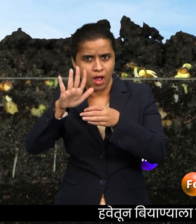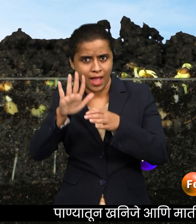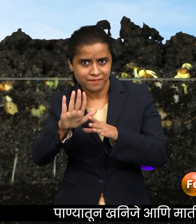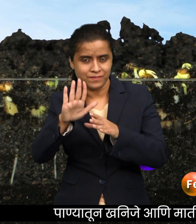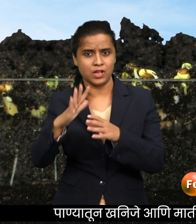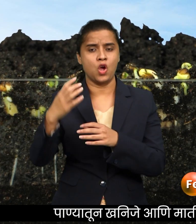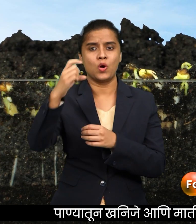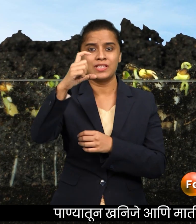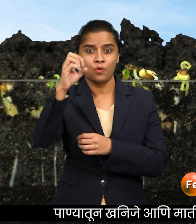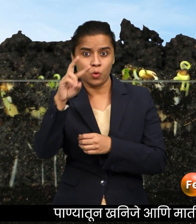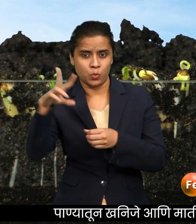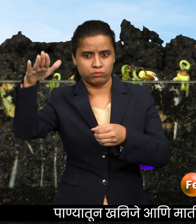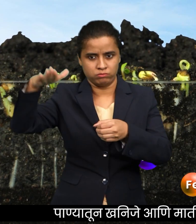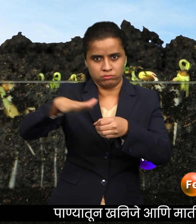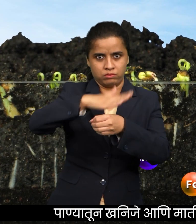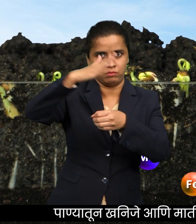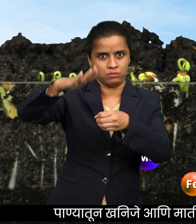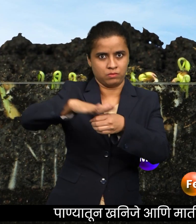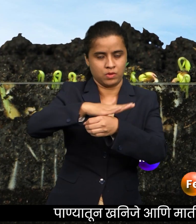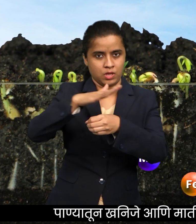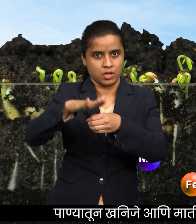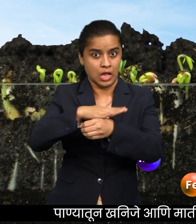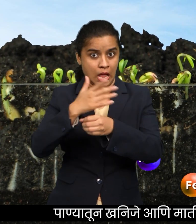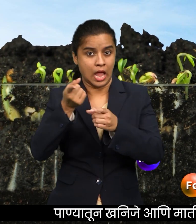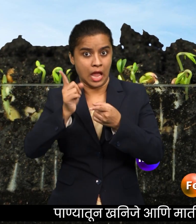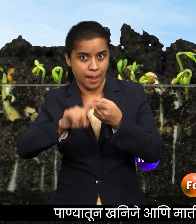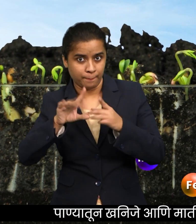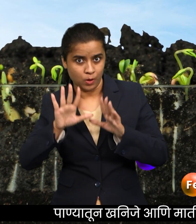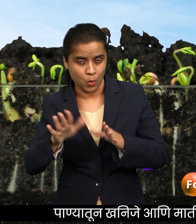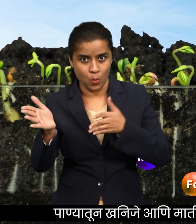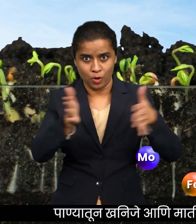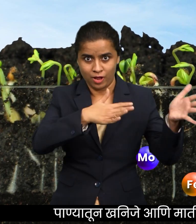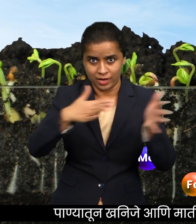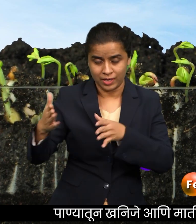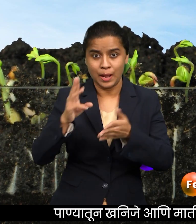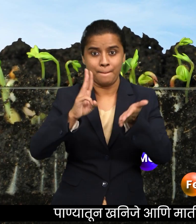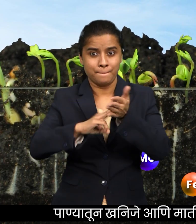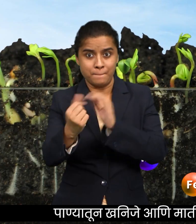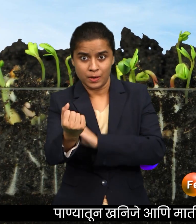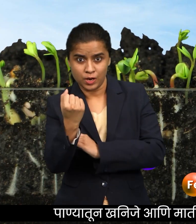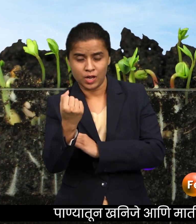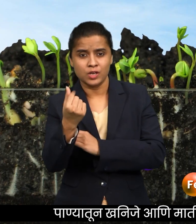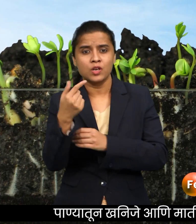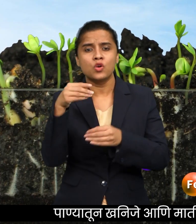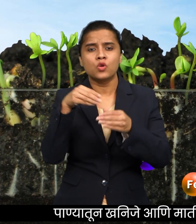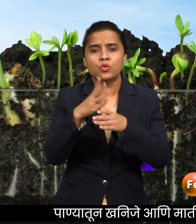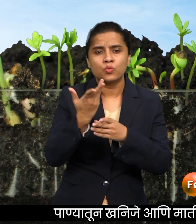डायऑक्साईड, पाण्यातून खनिजे आणि मातीतून पोषक तत्वे मिळतात का ते पहा.